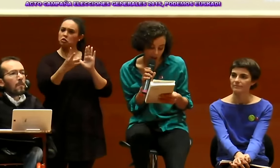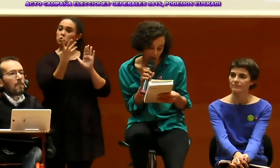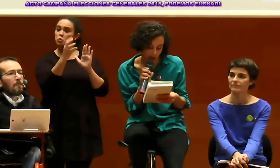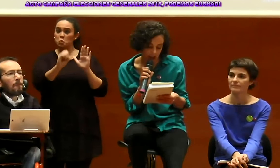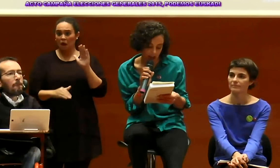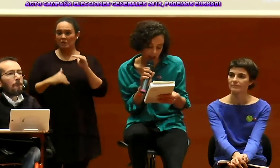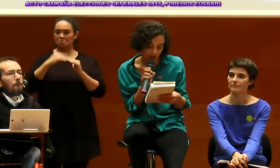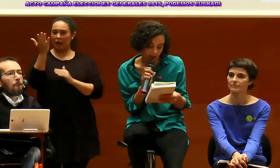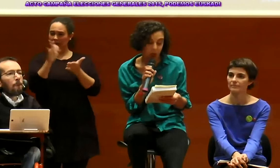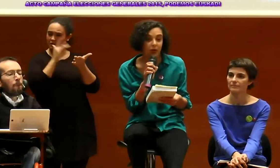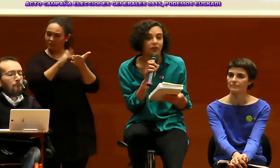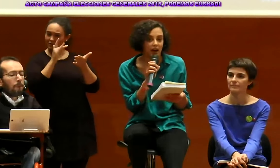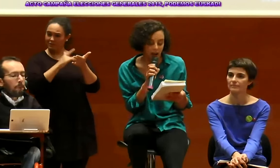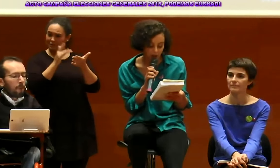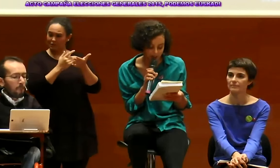245. orrialdean,